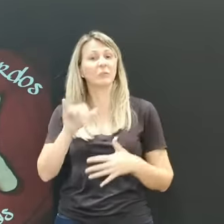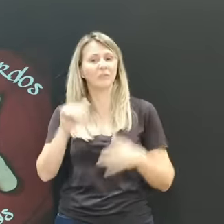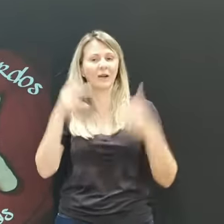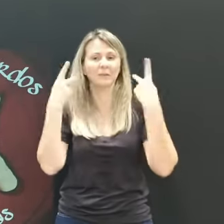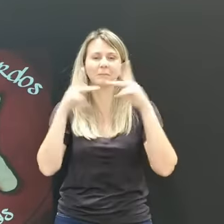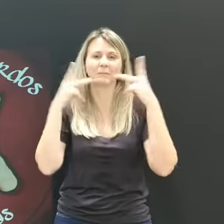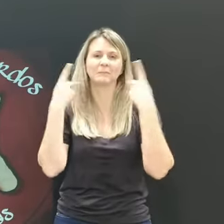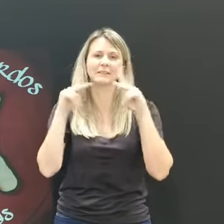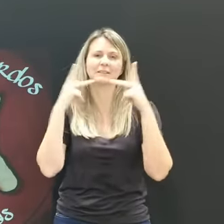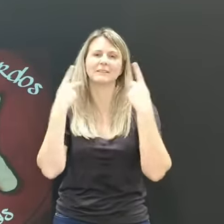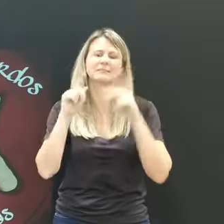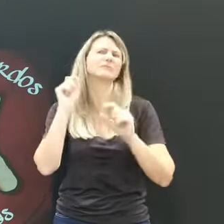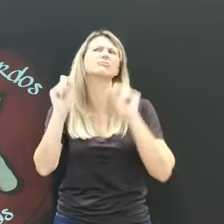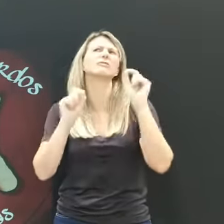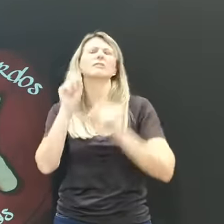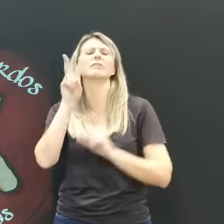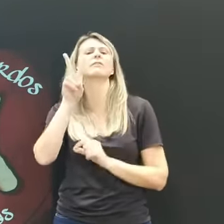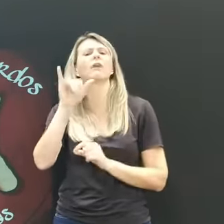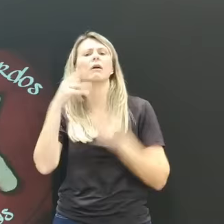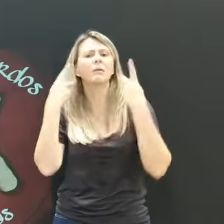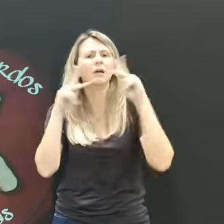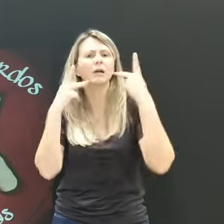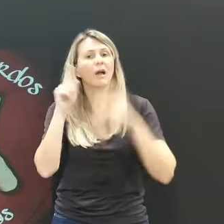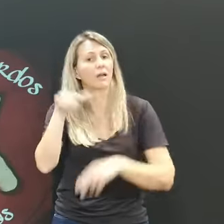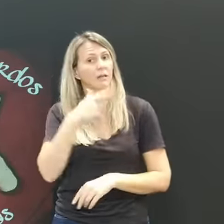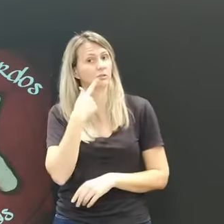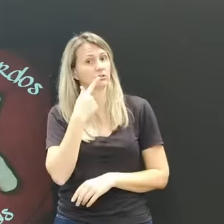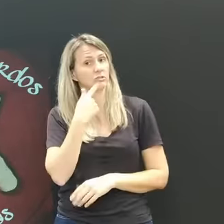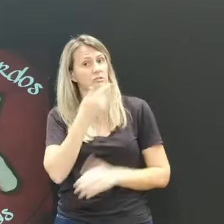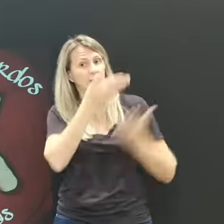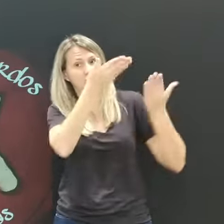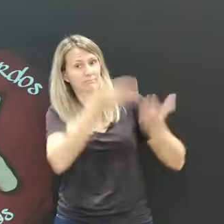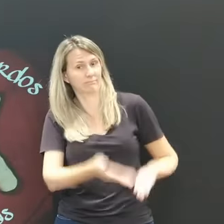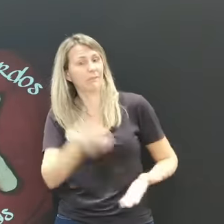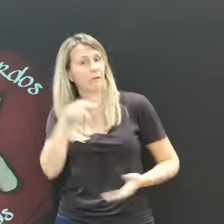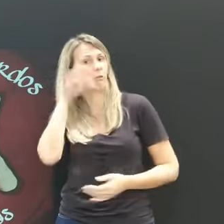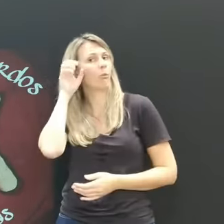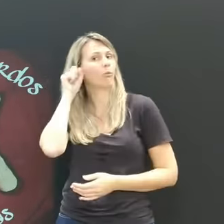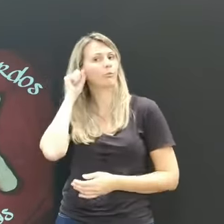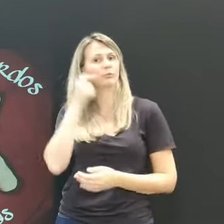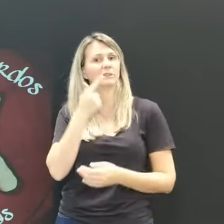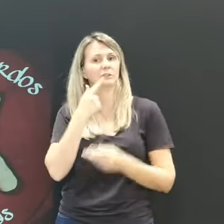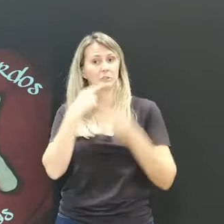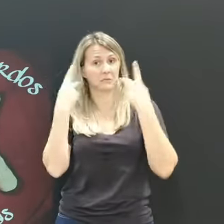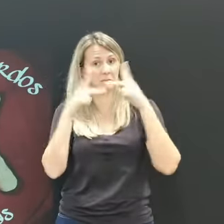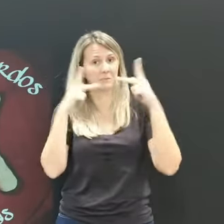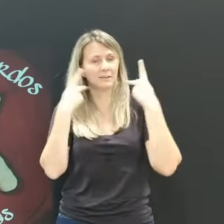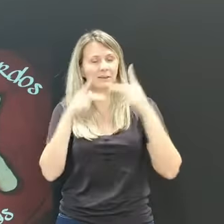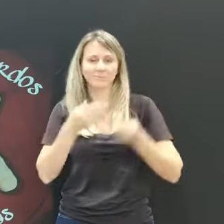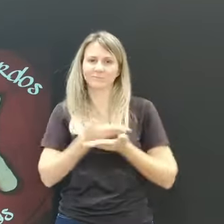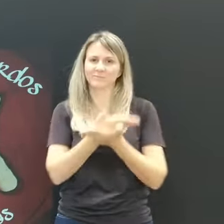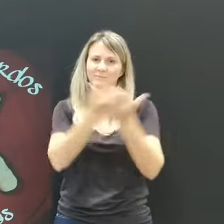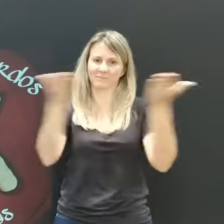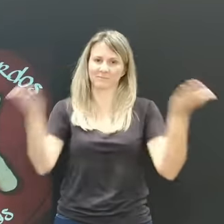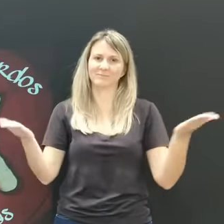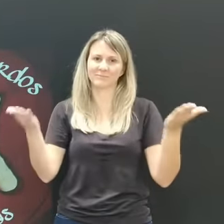culto. E hoje nós vamos ter uma pregação muito interessante. A Gisele vai trazer a pregação, ela é ouvinte,